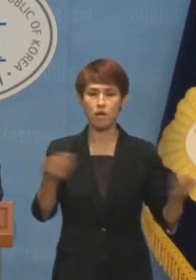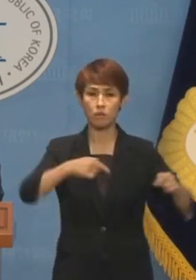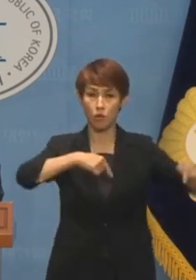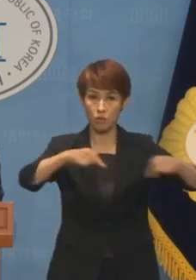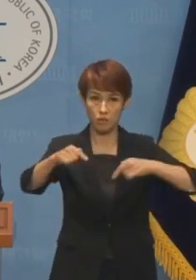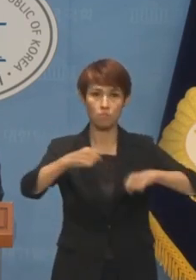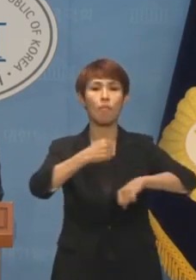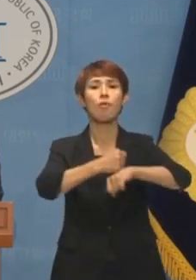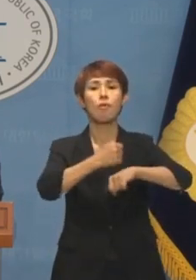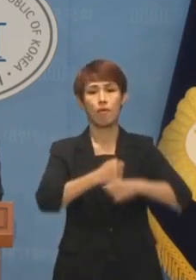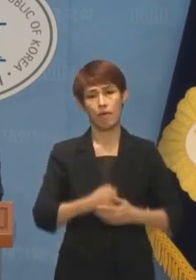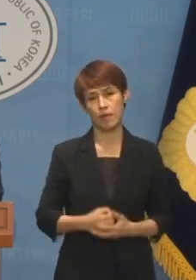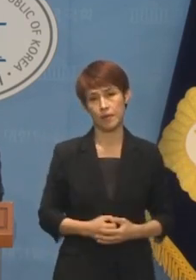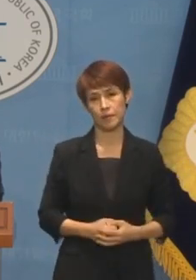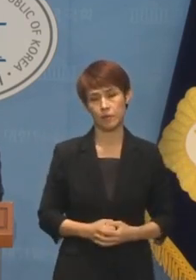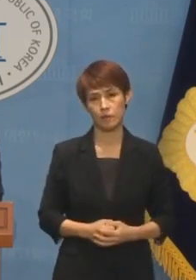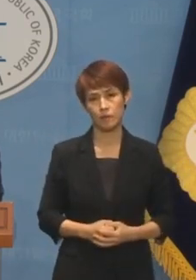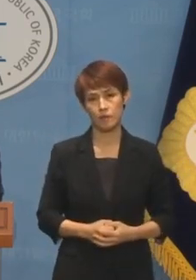구현할 것입니다.